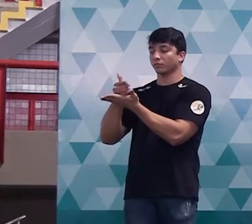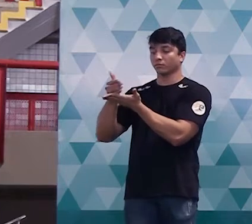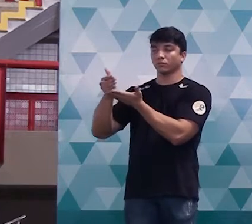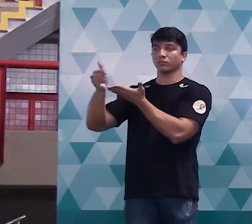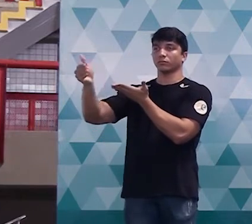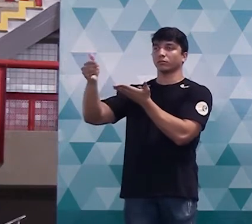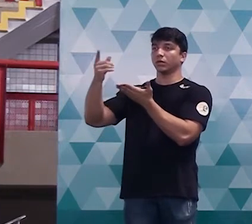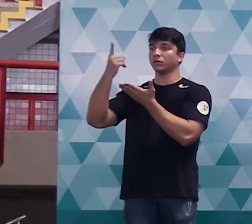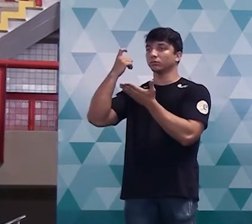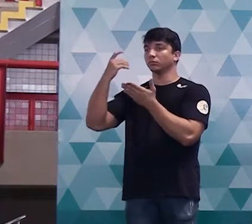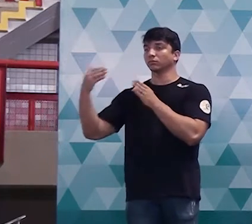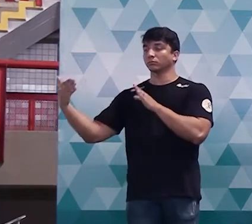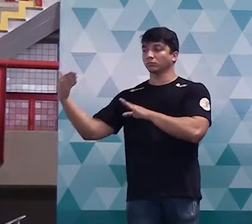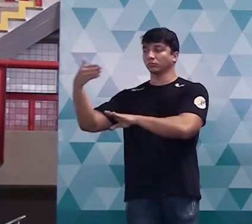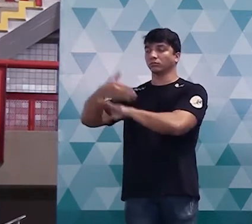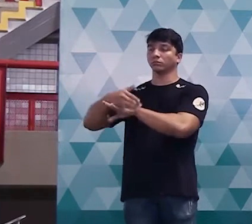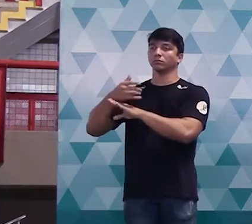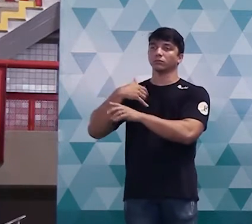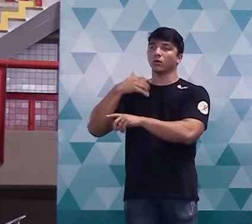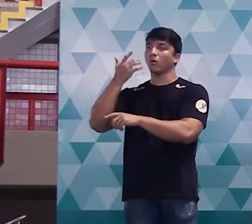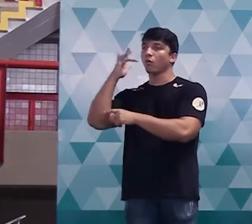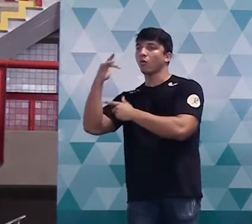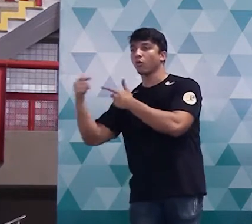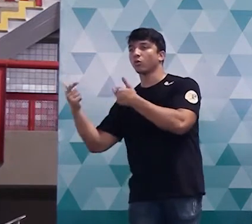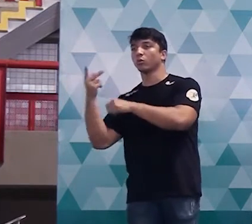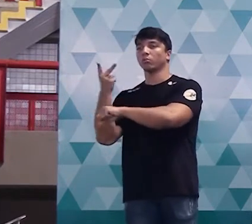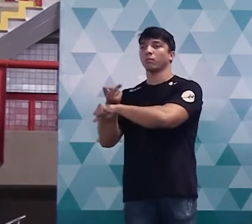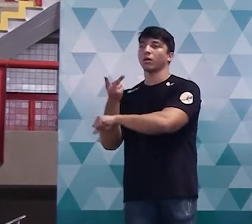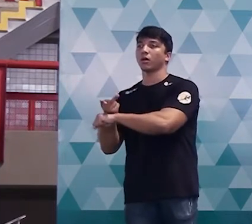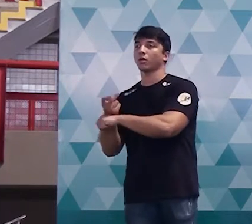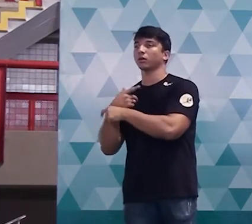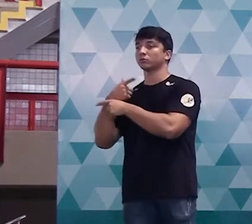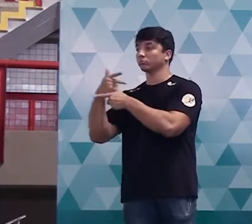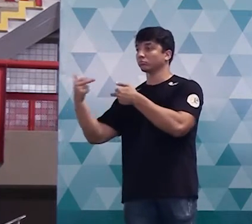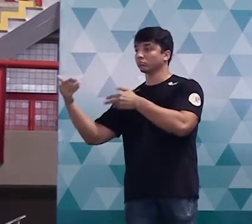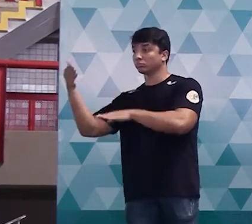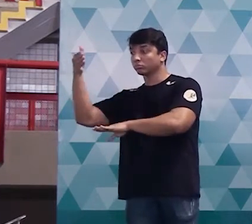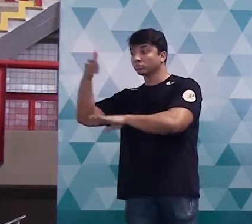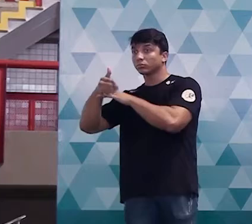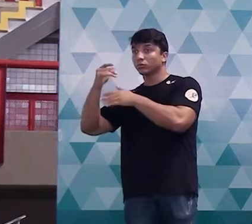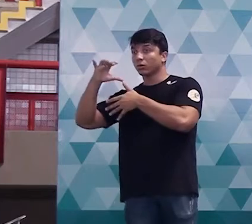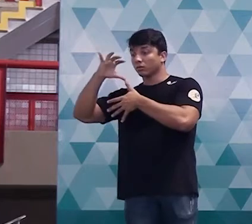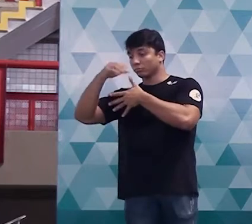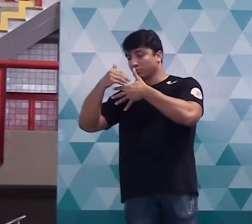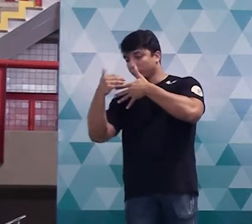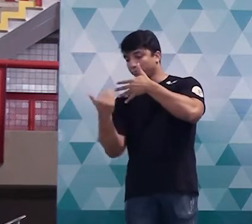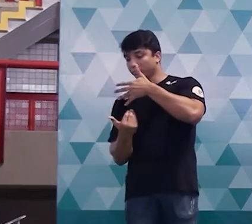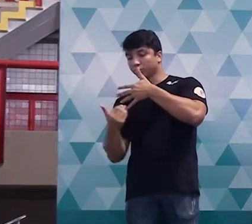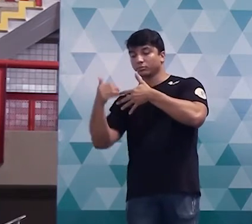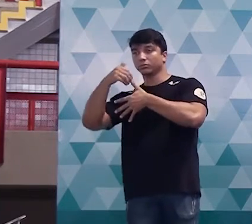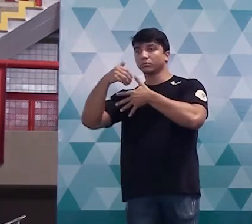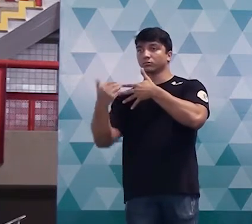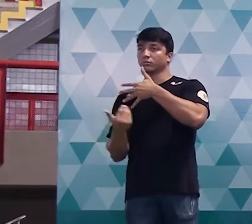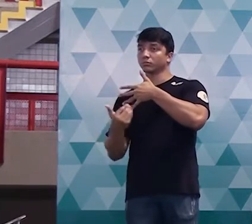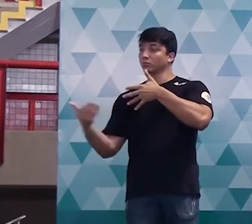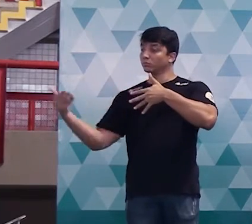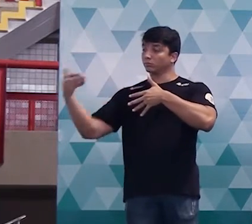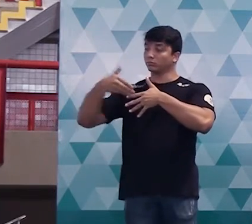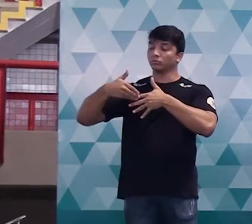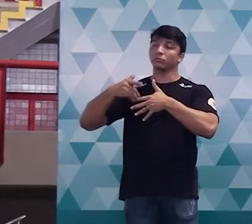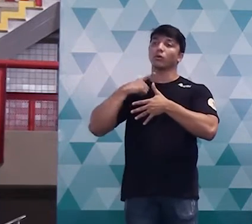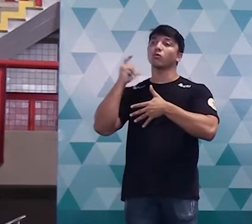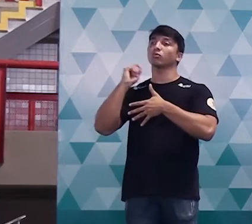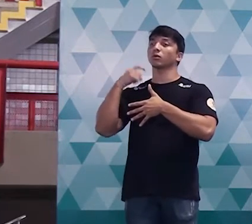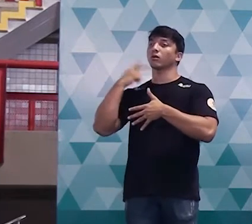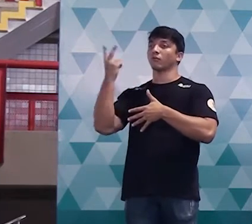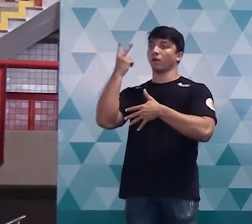em que os espanhóis encontraram metais preciosos do lado americano, no lado espanhol da América, isso valorizou